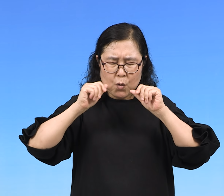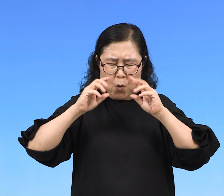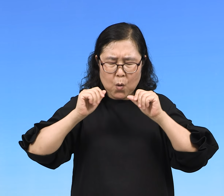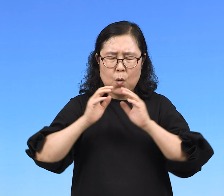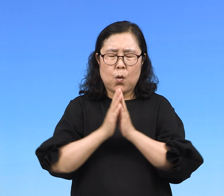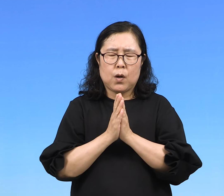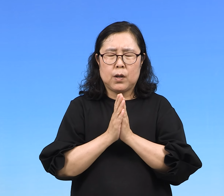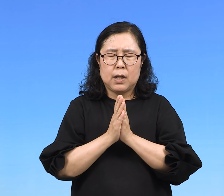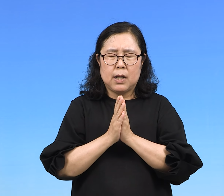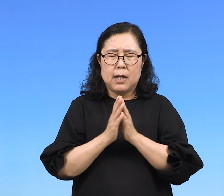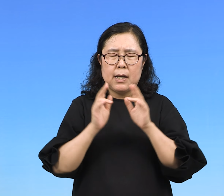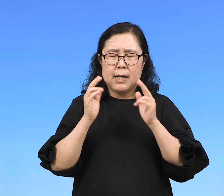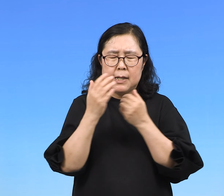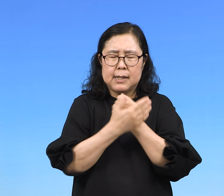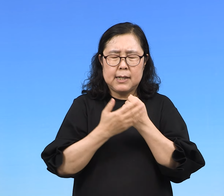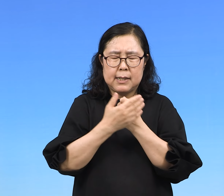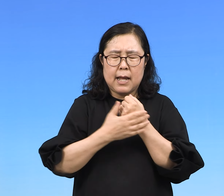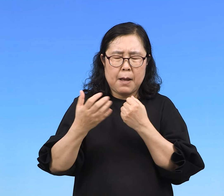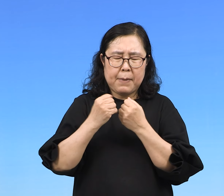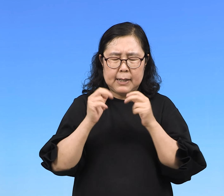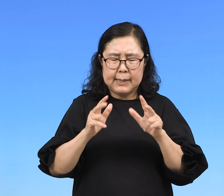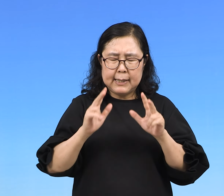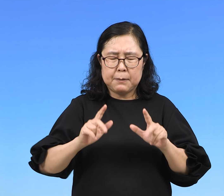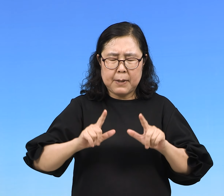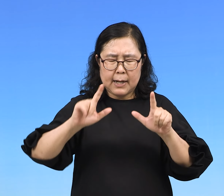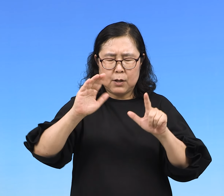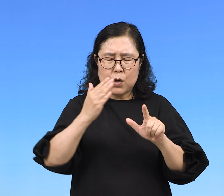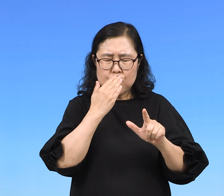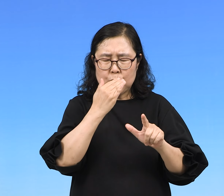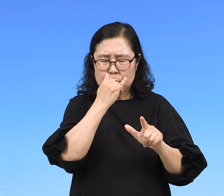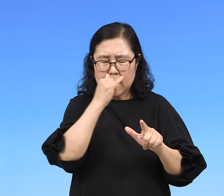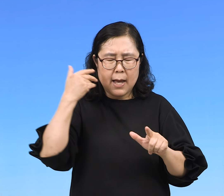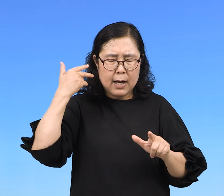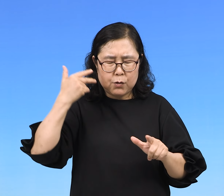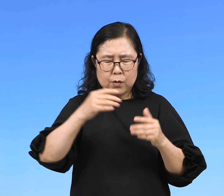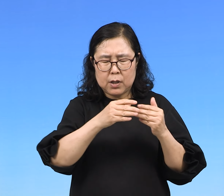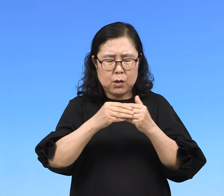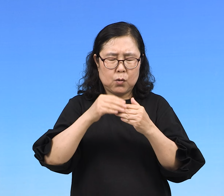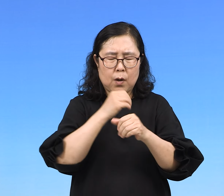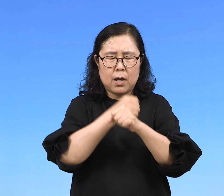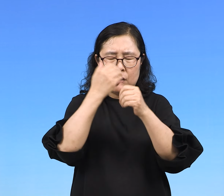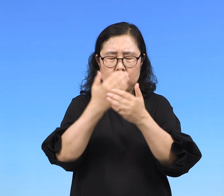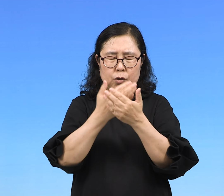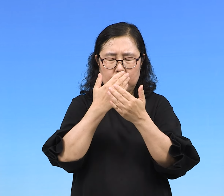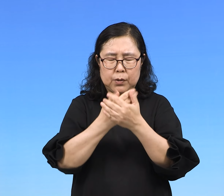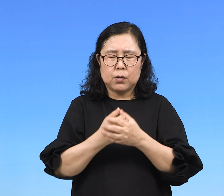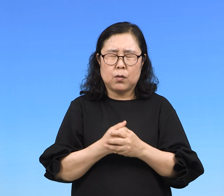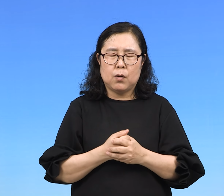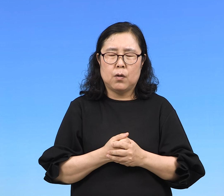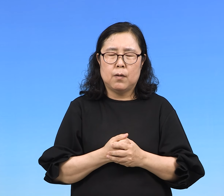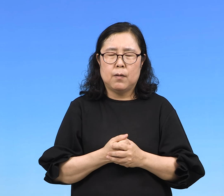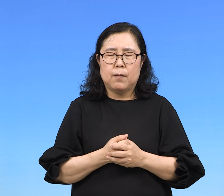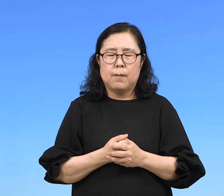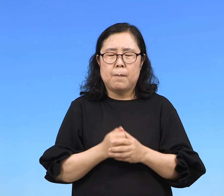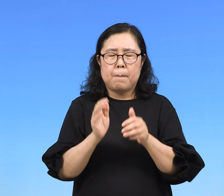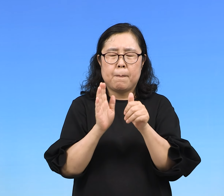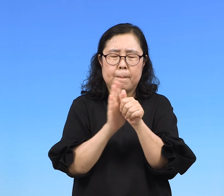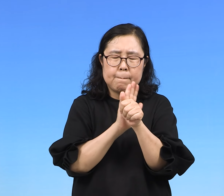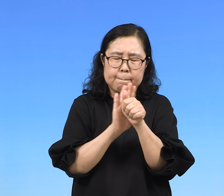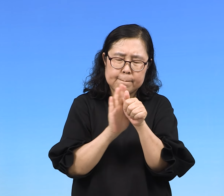바로 은혜 받을 지금의 날이 되도록, 은혜 받는 지금의 날이 되도록 한 주간 인도해 주시고,